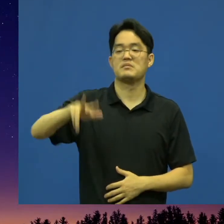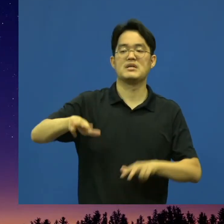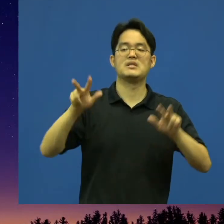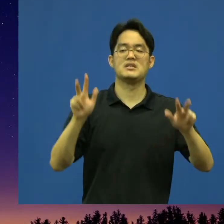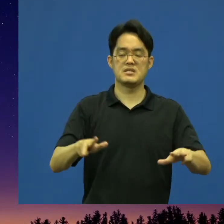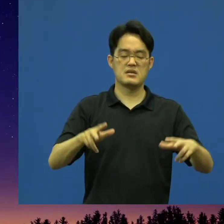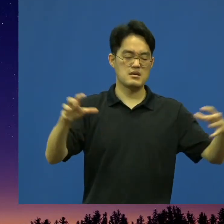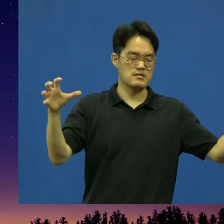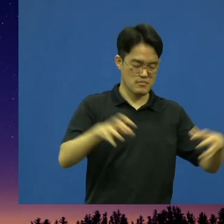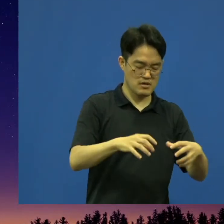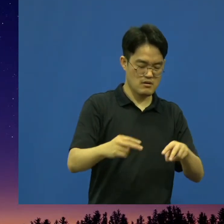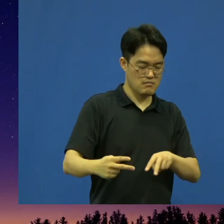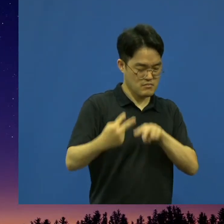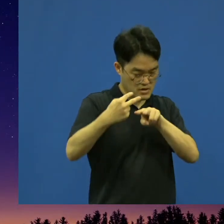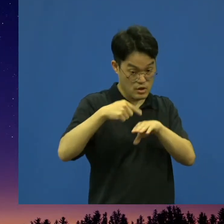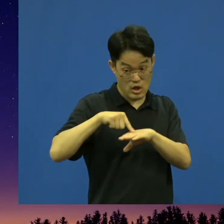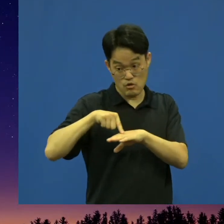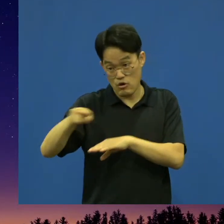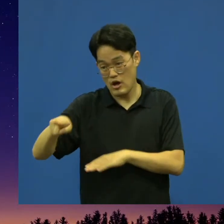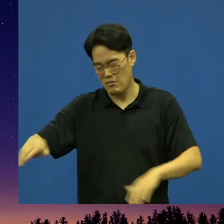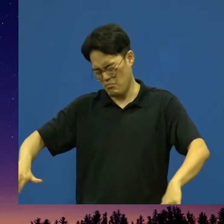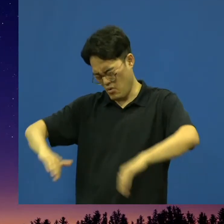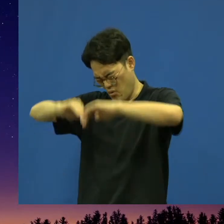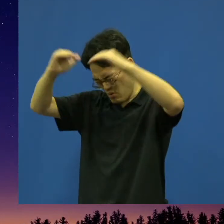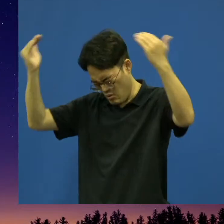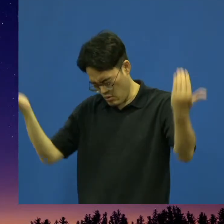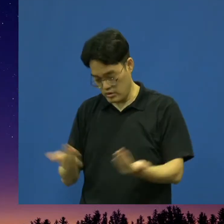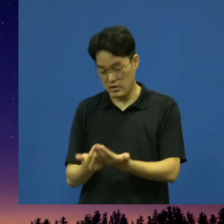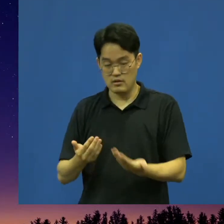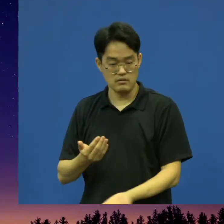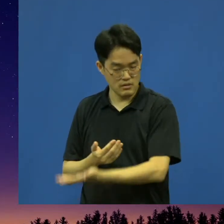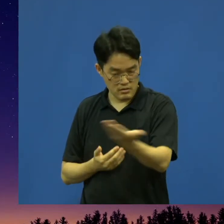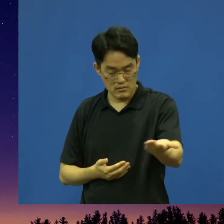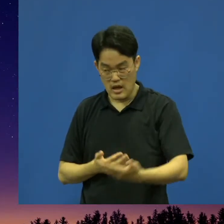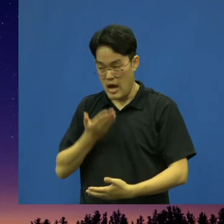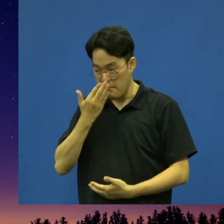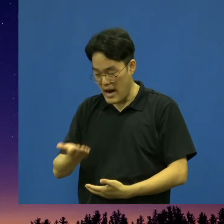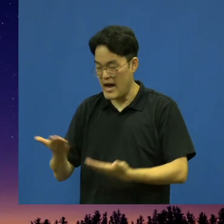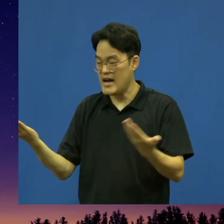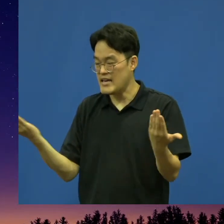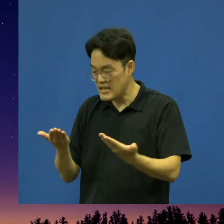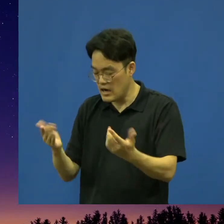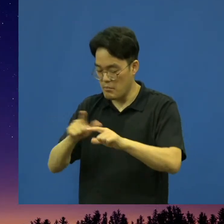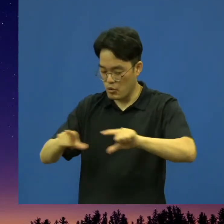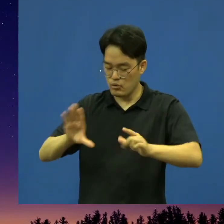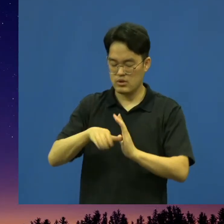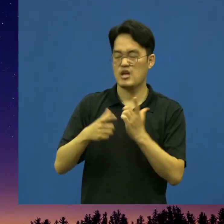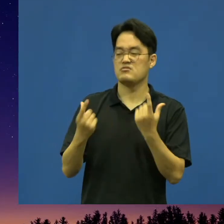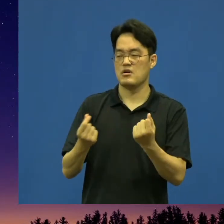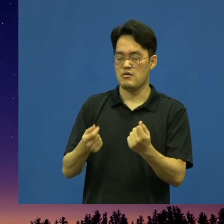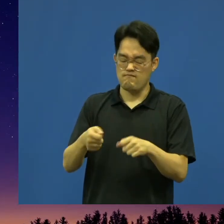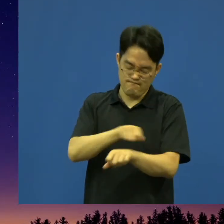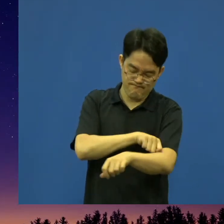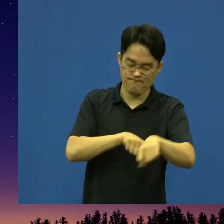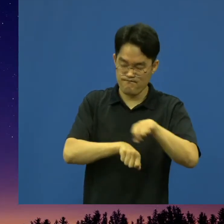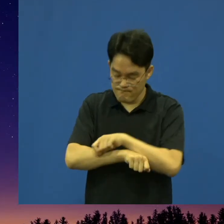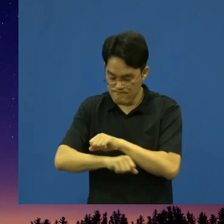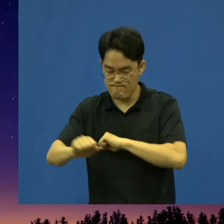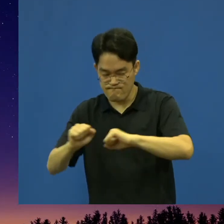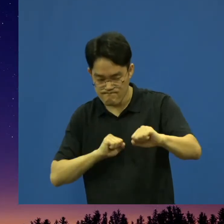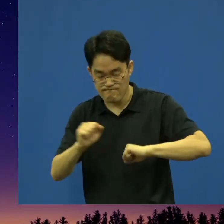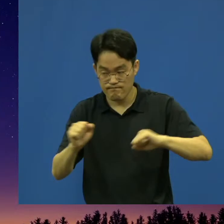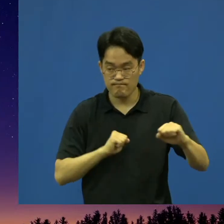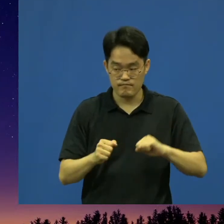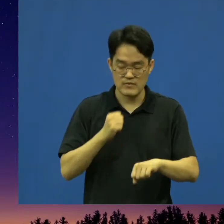회집과 대면을 제외한 모든 할 수 있는 것을 평상시처럼 다 한다.